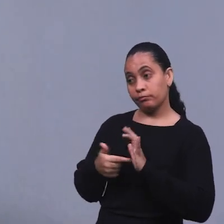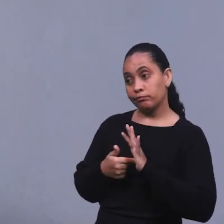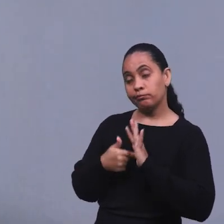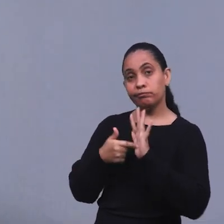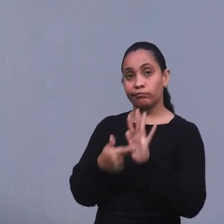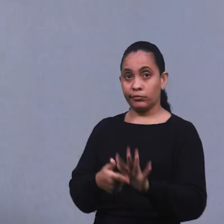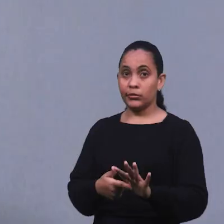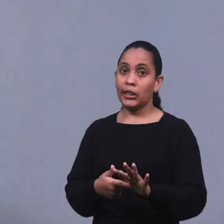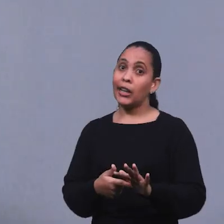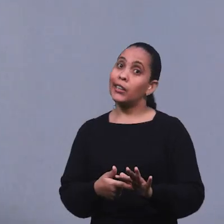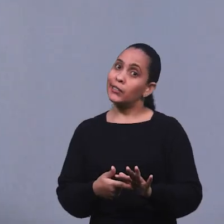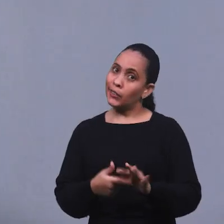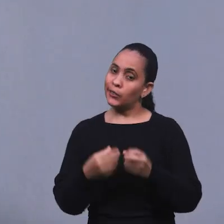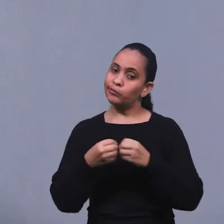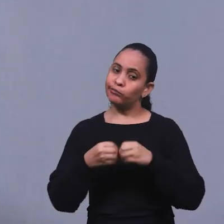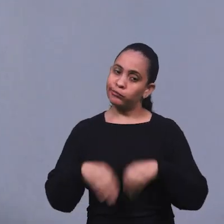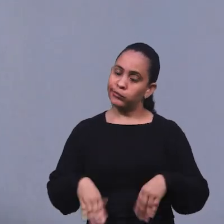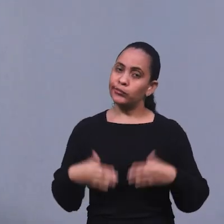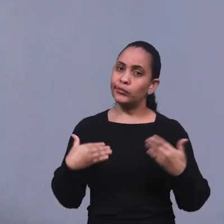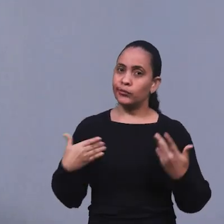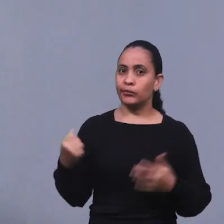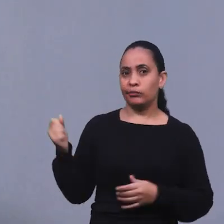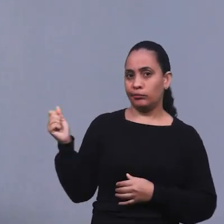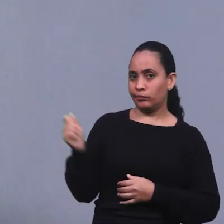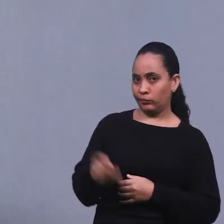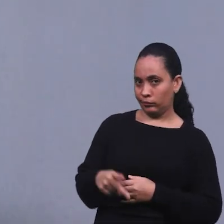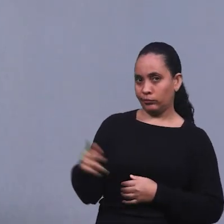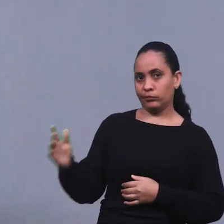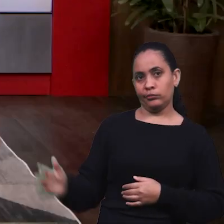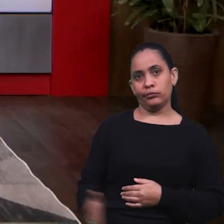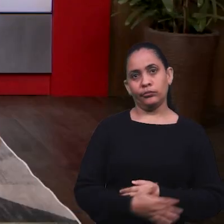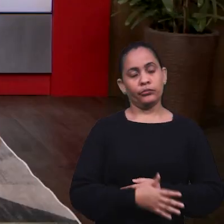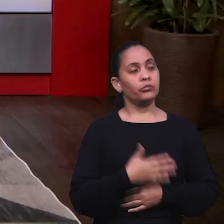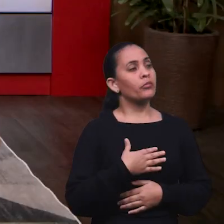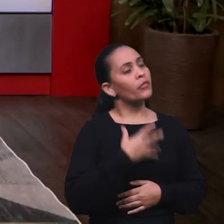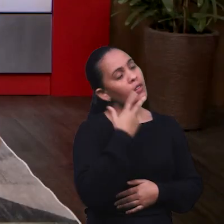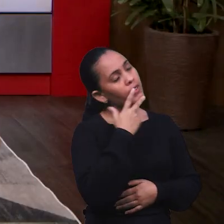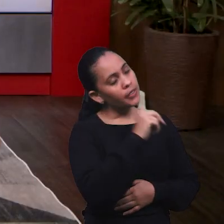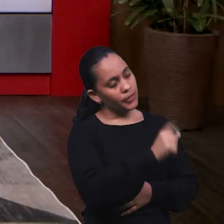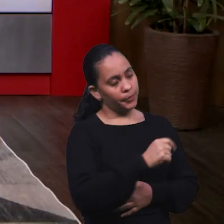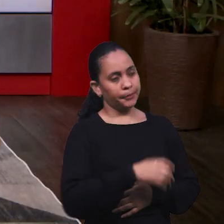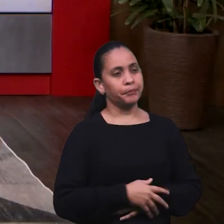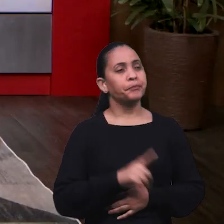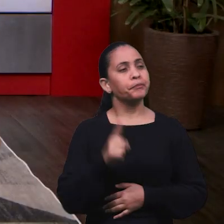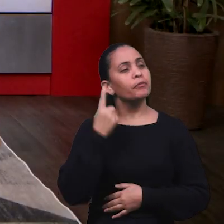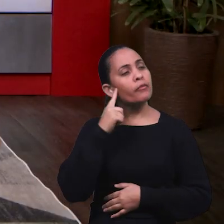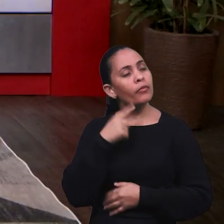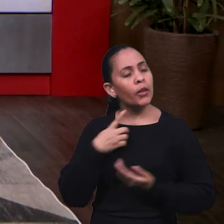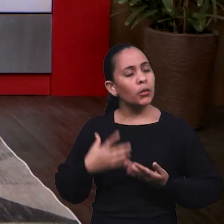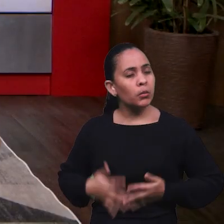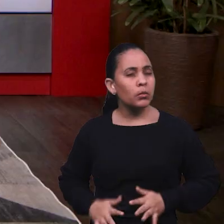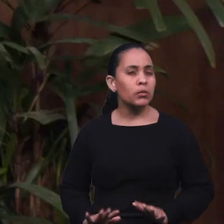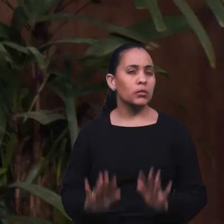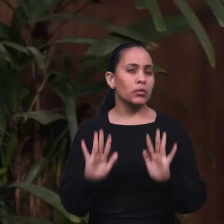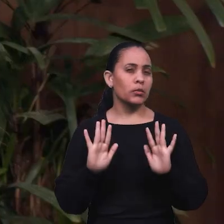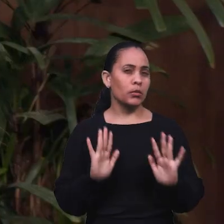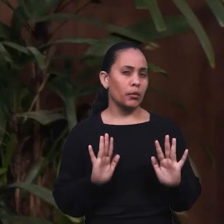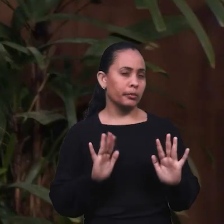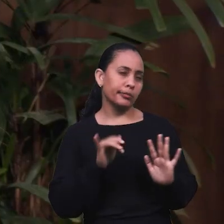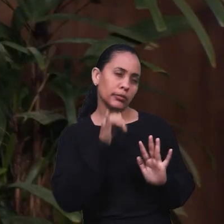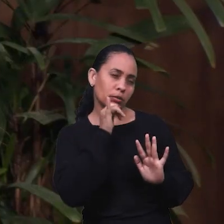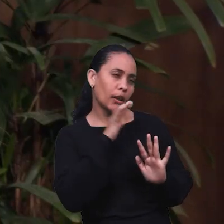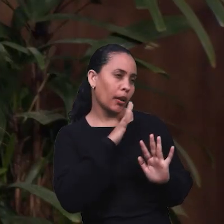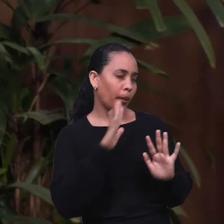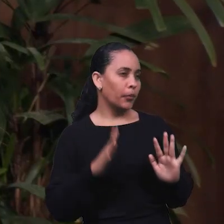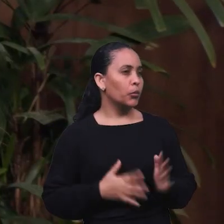robusto, isso vai prejudicar no momento de requerer uma aposentadoria. Certo. E vamos supor que ele nasceu surdo, mas